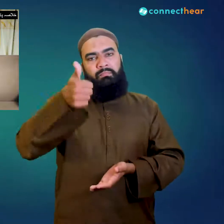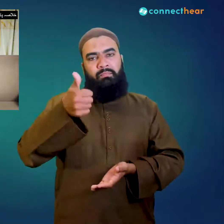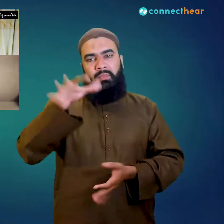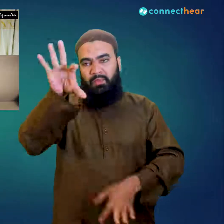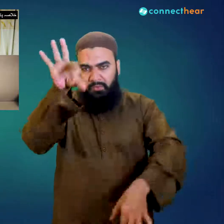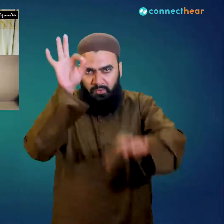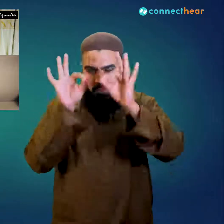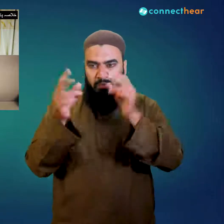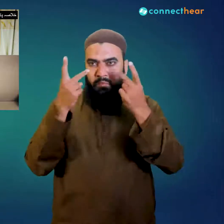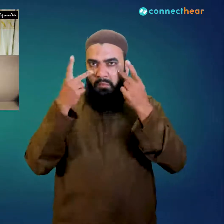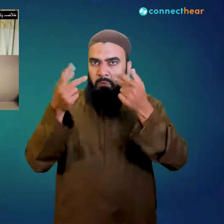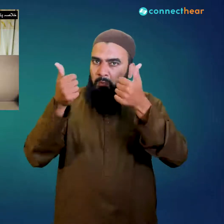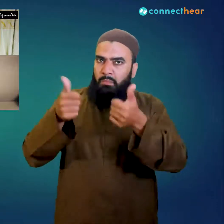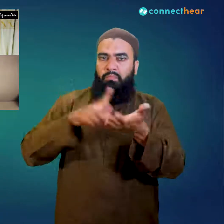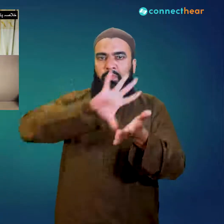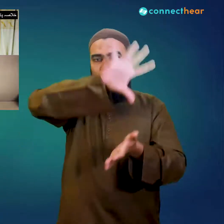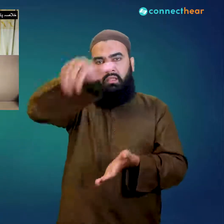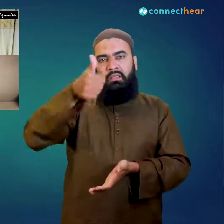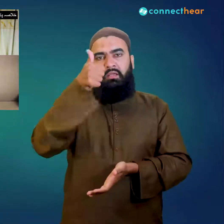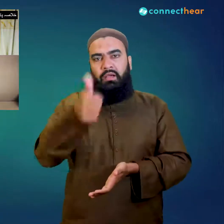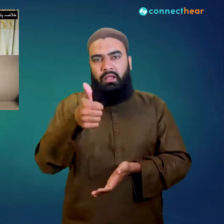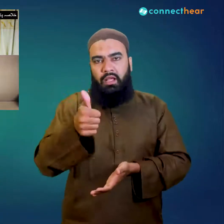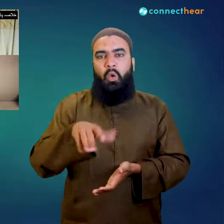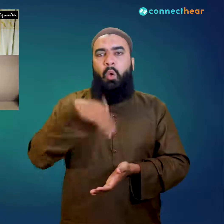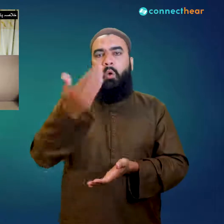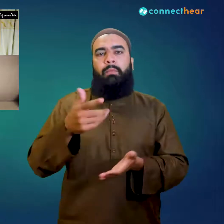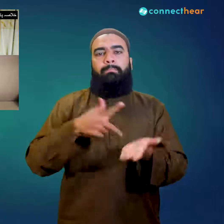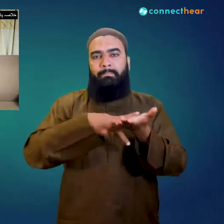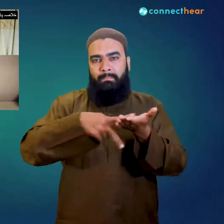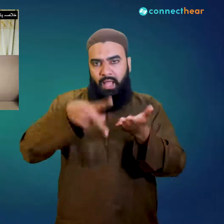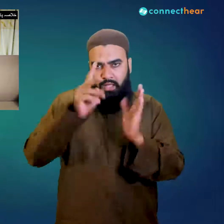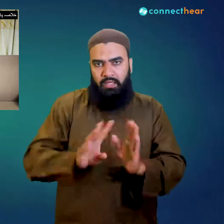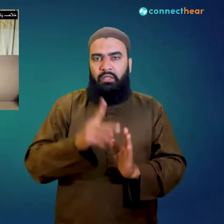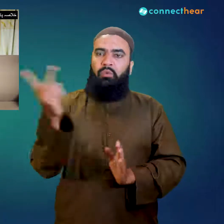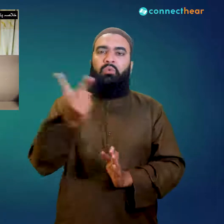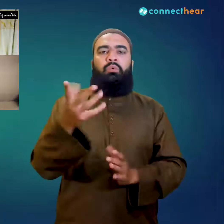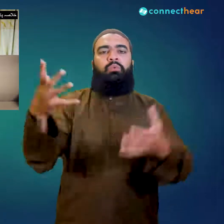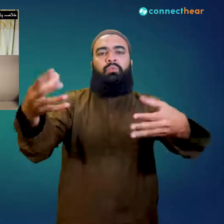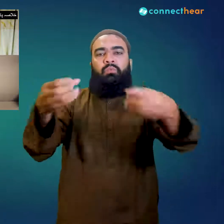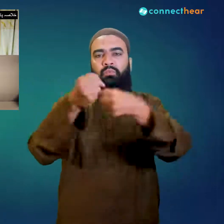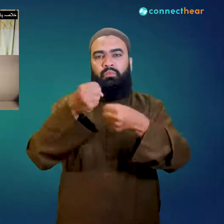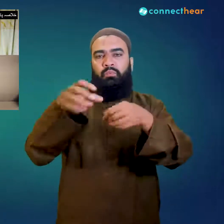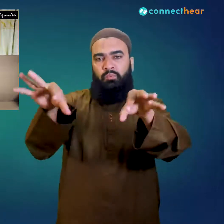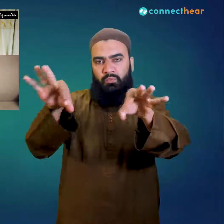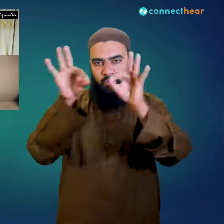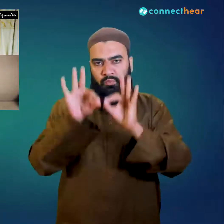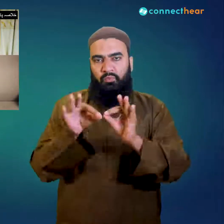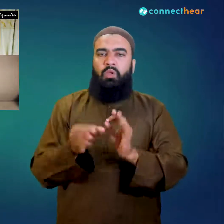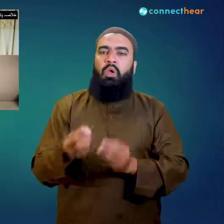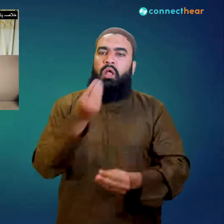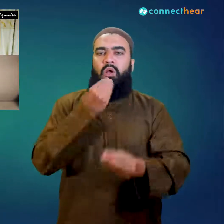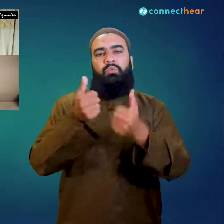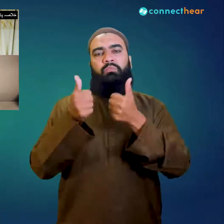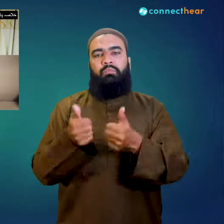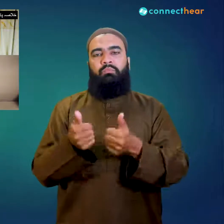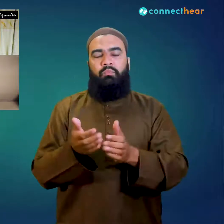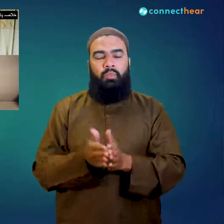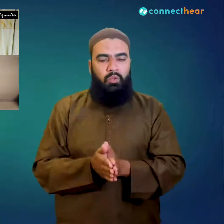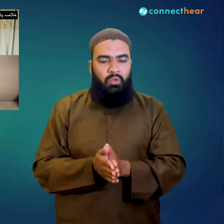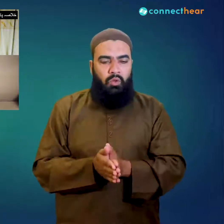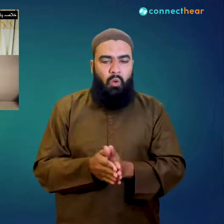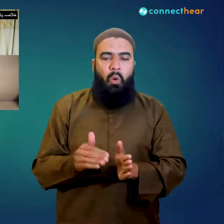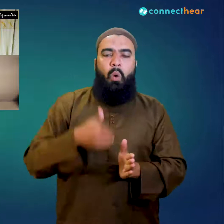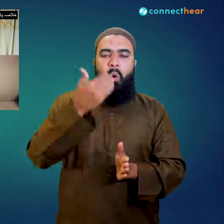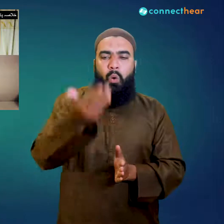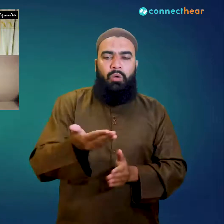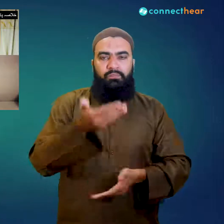کرو۔ آپ صلی اللہ علیہ وسلم سے بھی فرمایا گیا تھا یا ایھا النبی لم تحرم ما احل اللہ لک، آپ